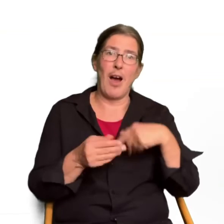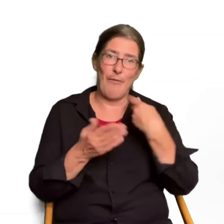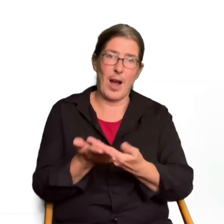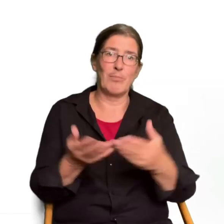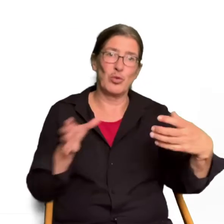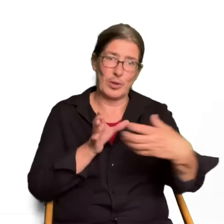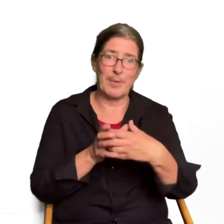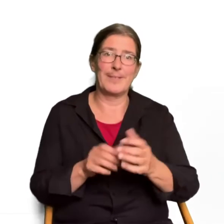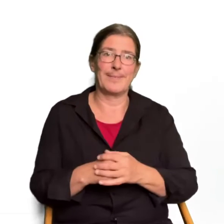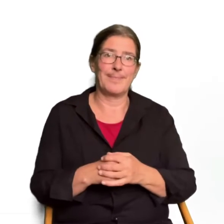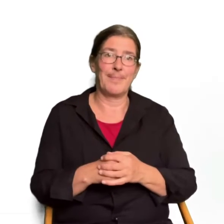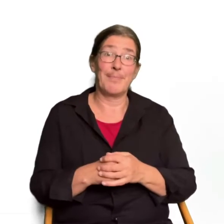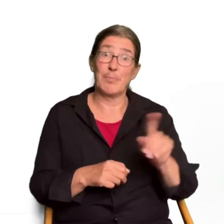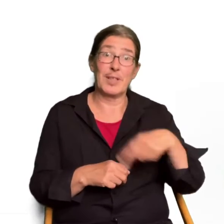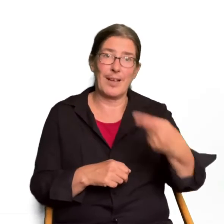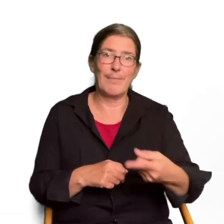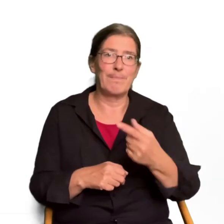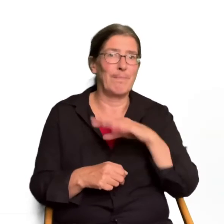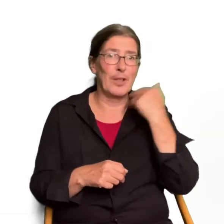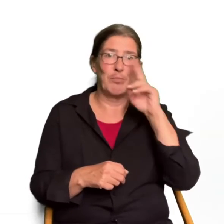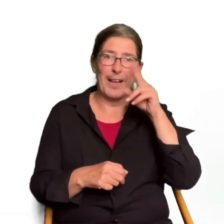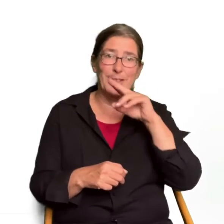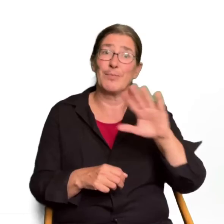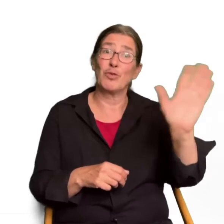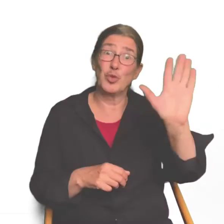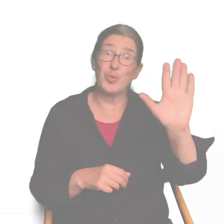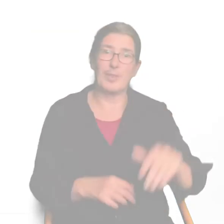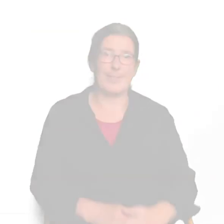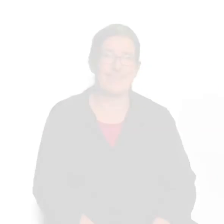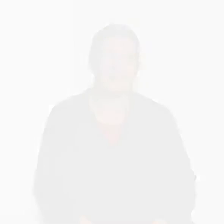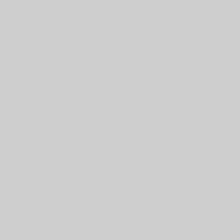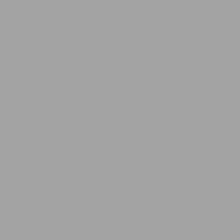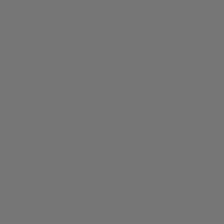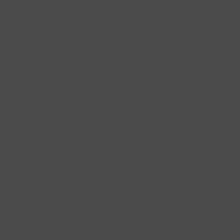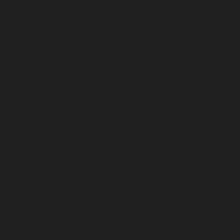Beispielaufgaben zusammen und bis dahin wünsche ich euch viel Spaß tschüss